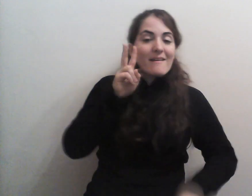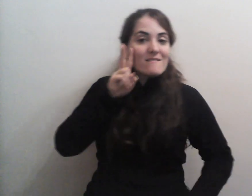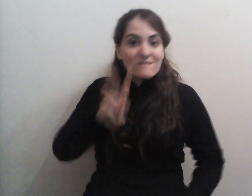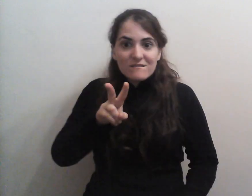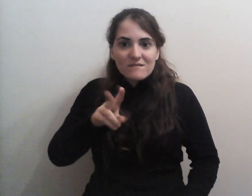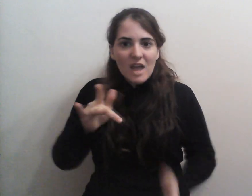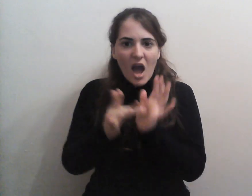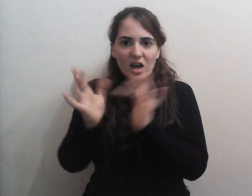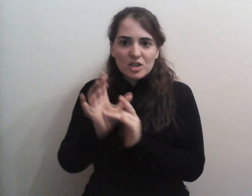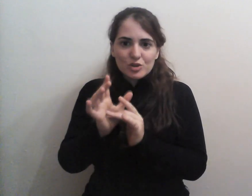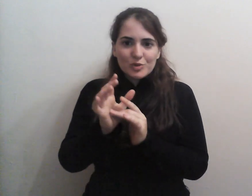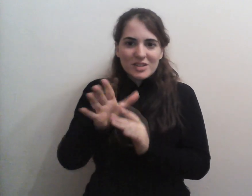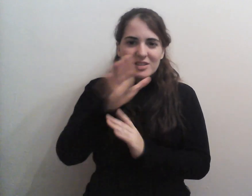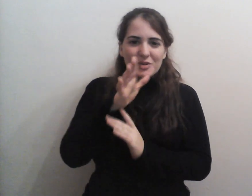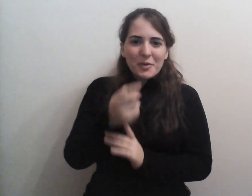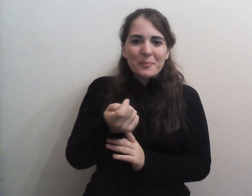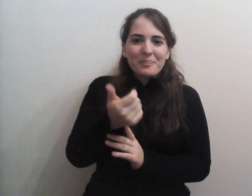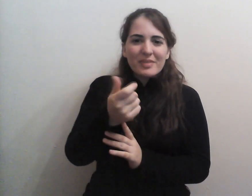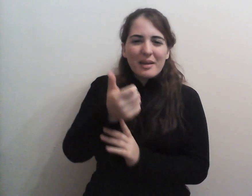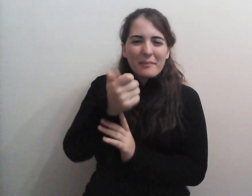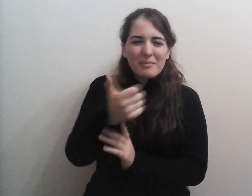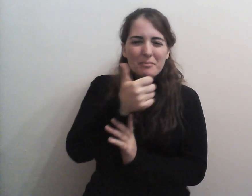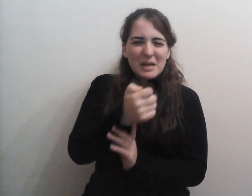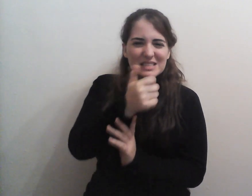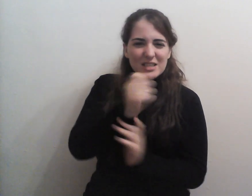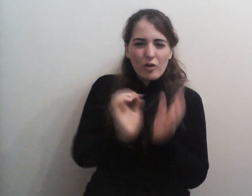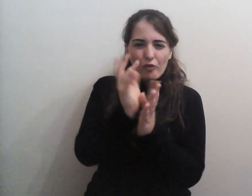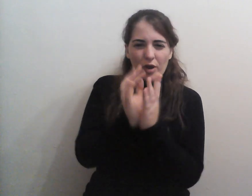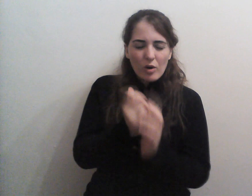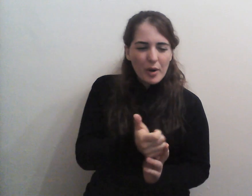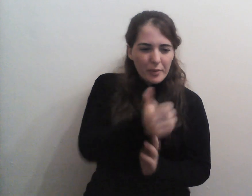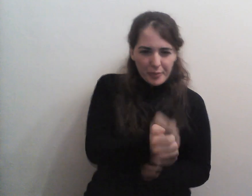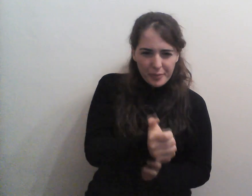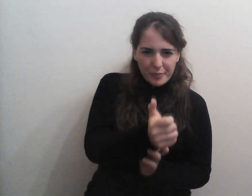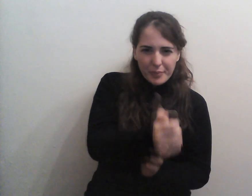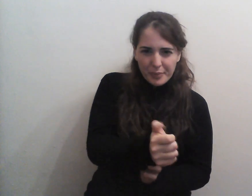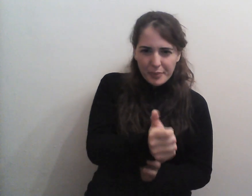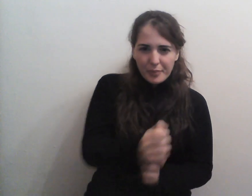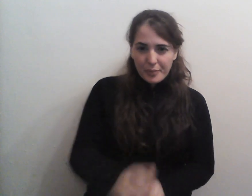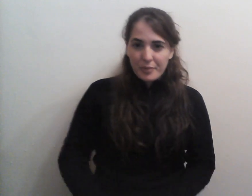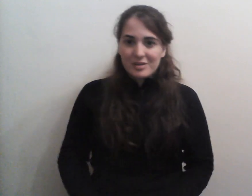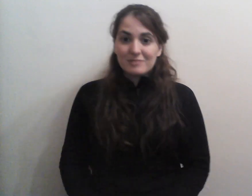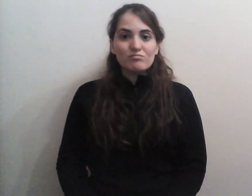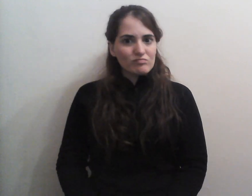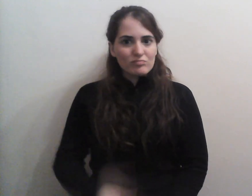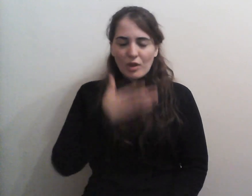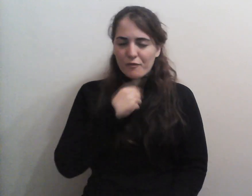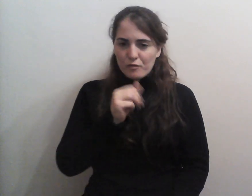forma continua. Sí, es verdad, el diablo es grande. Pero ¿sabes qué, hermano? Jesucristo es 100 millones de veces más grande que el diablo.